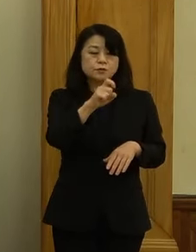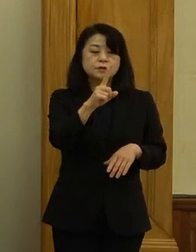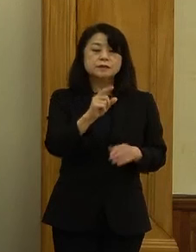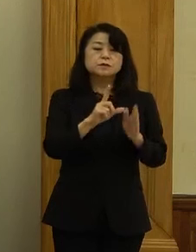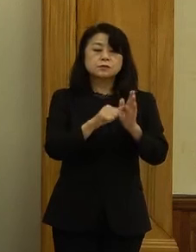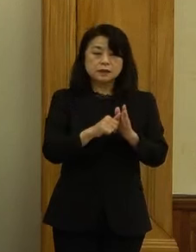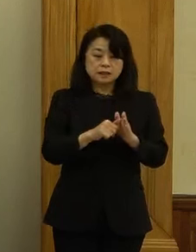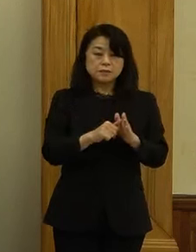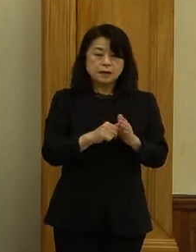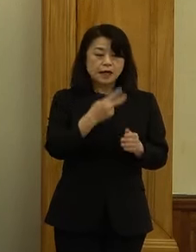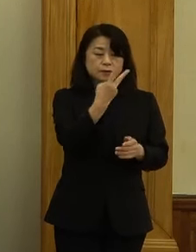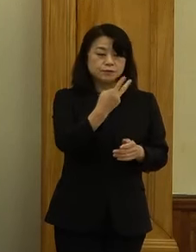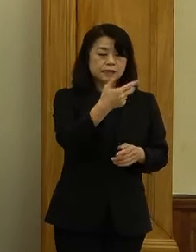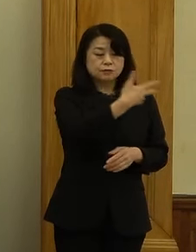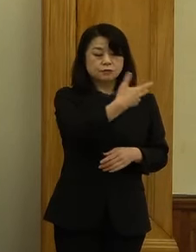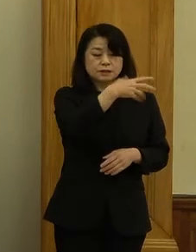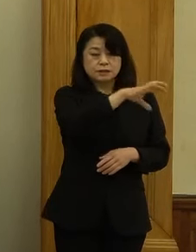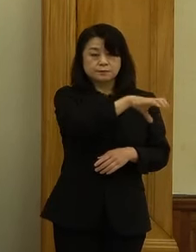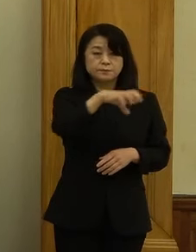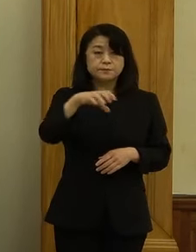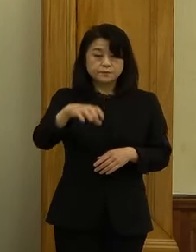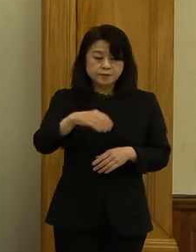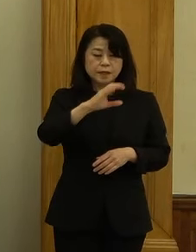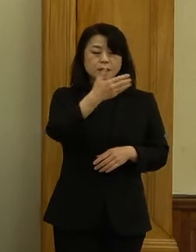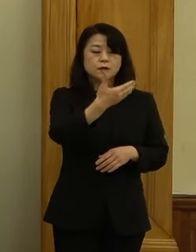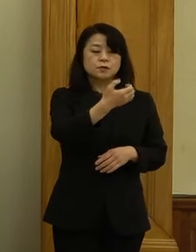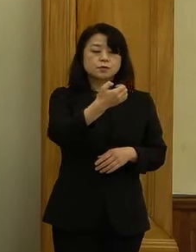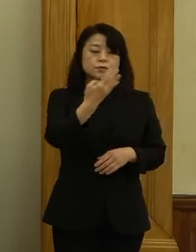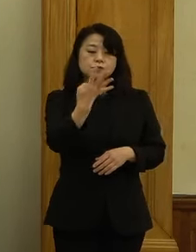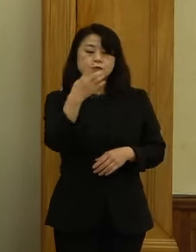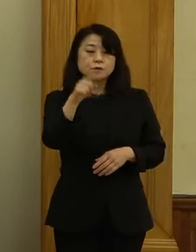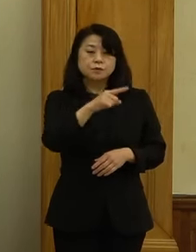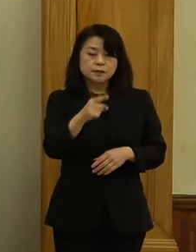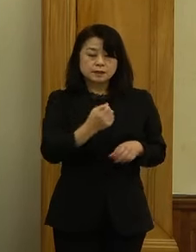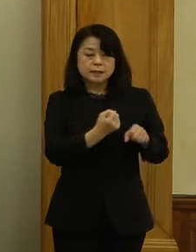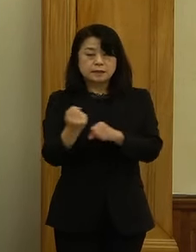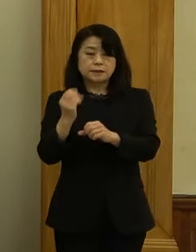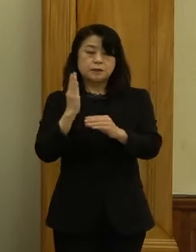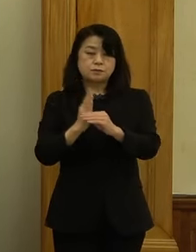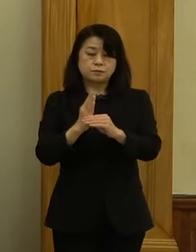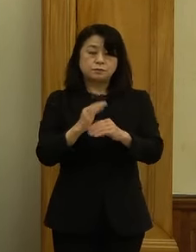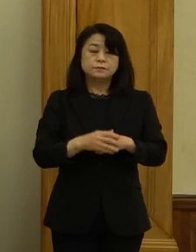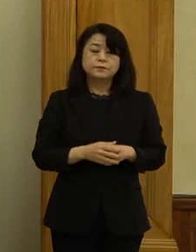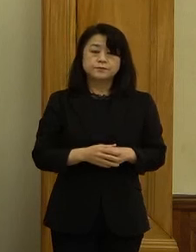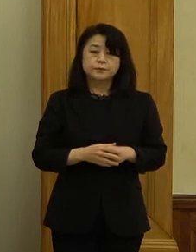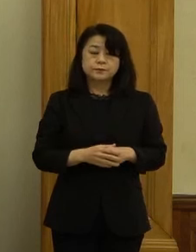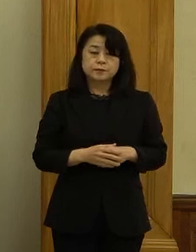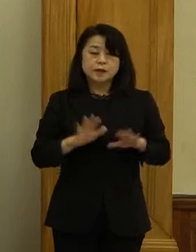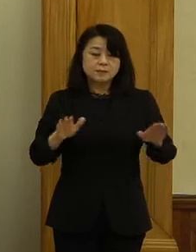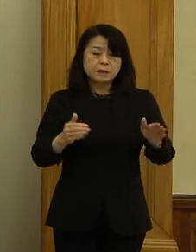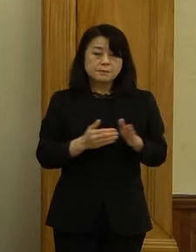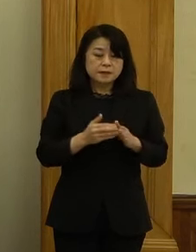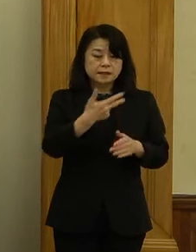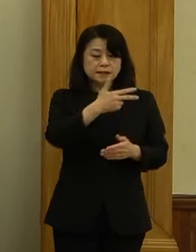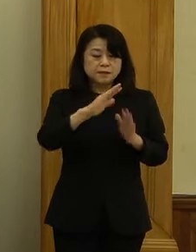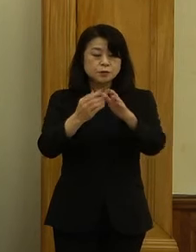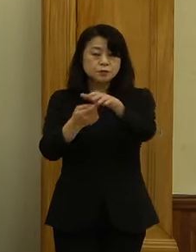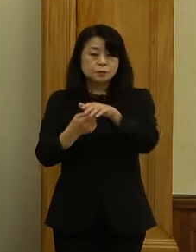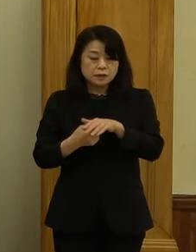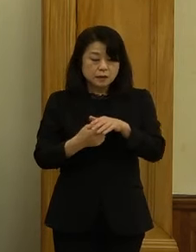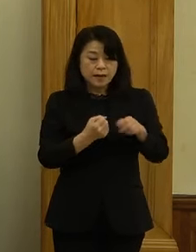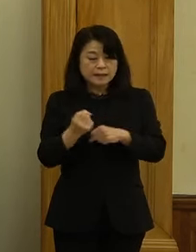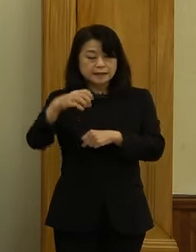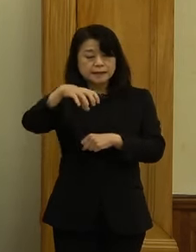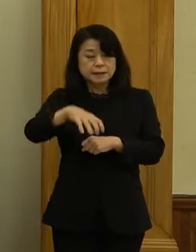は2で2つの市で94名の方が避難しておられますえこれまで市町村では避難所の